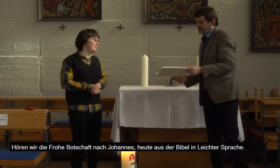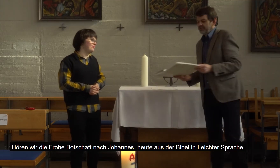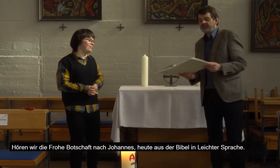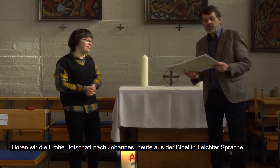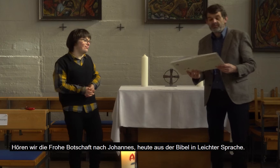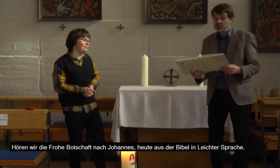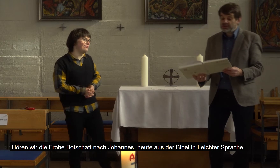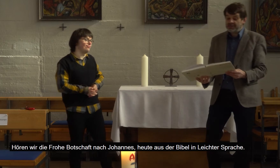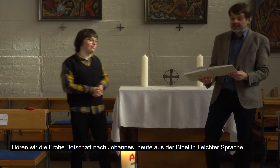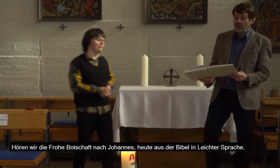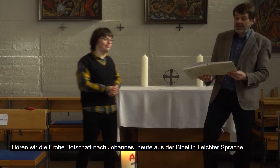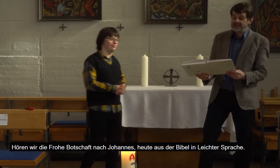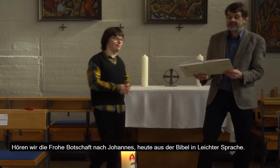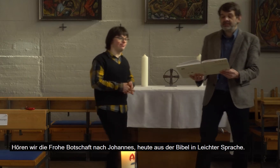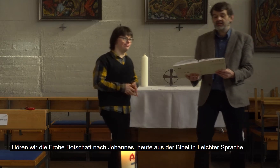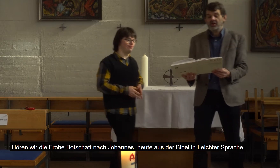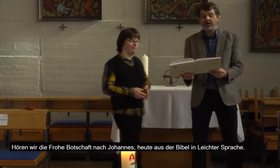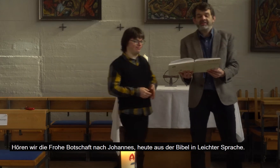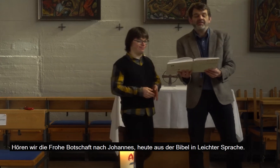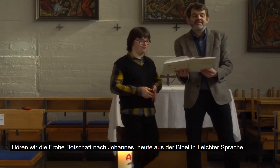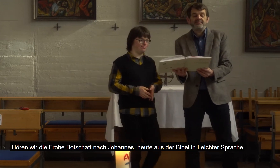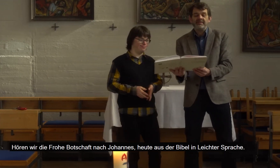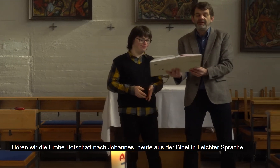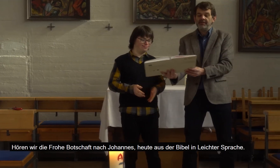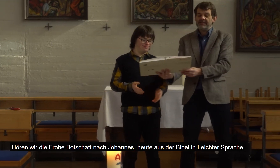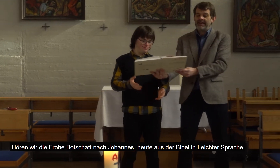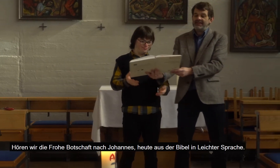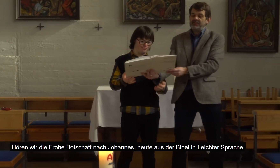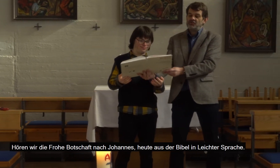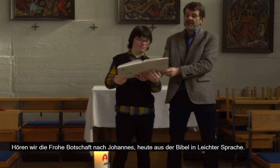die frohe Botschaft nach Johannes, heute aus der Bibel in leichter Sprache.